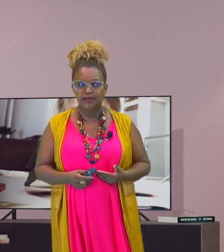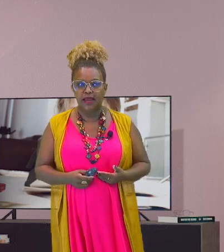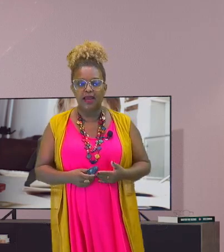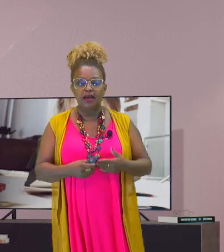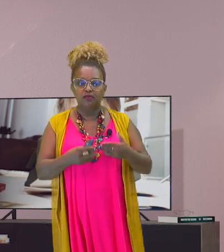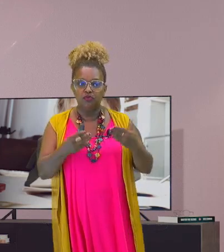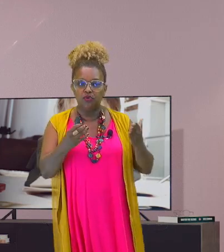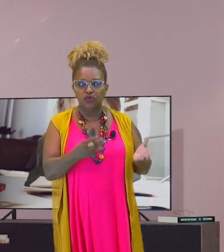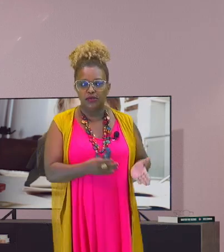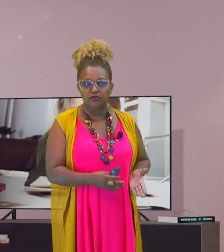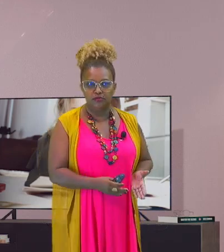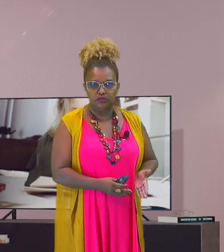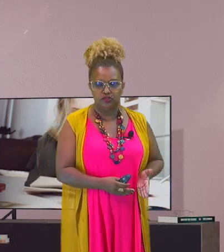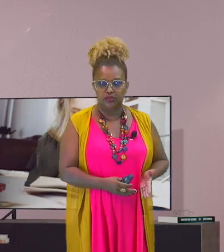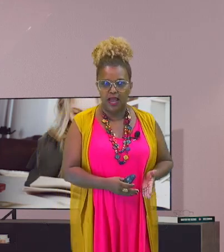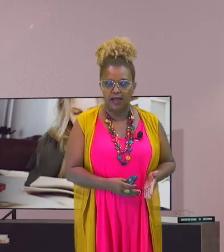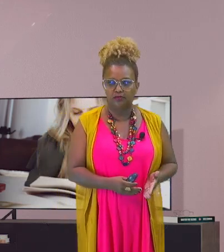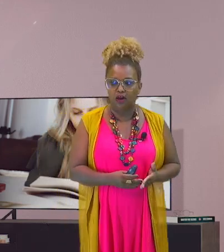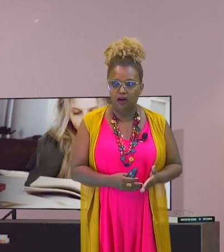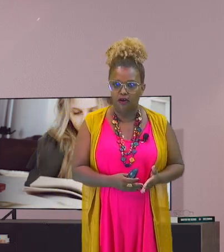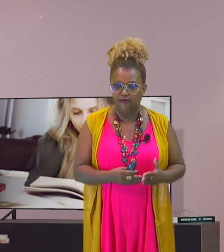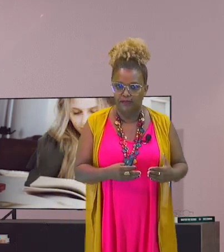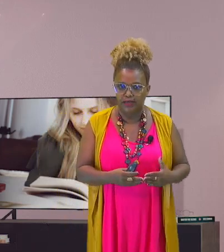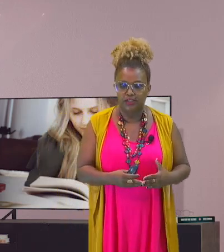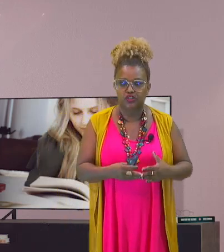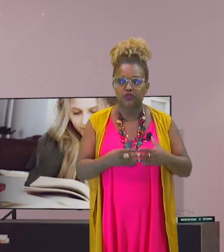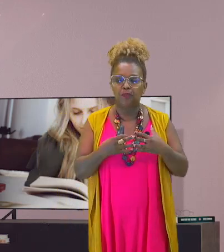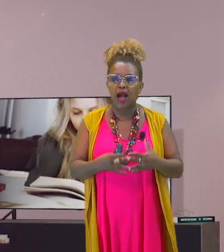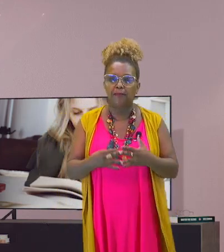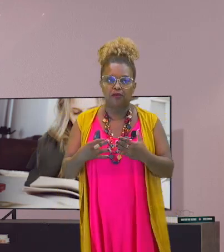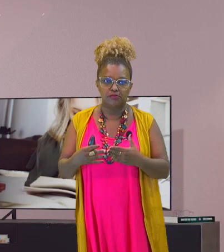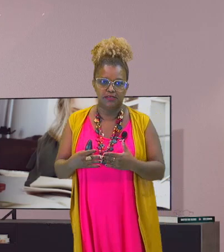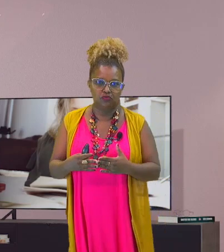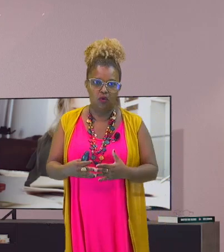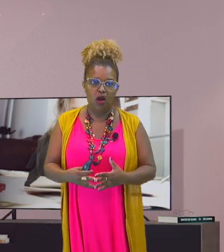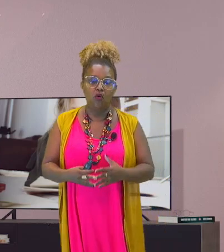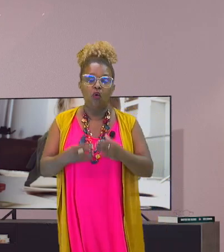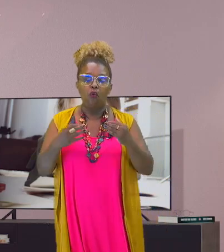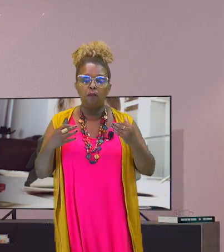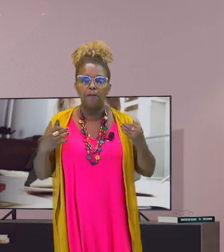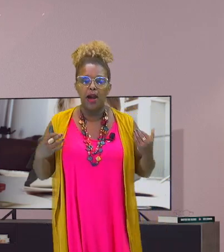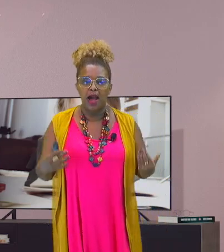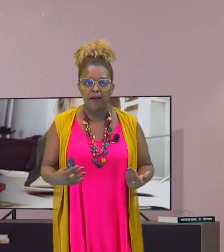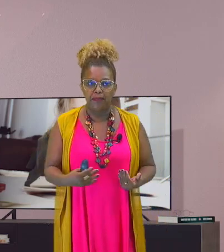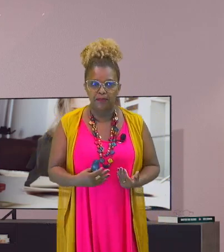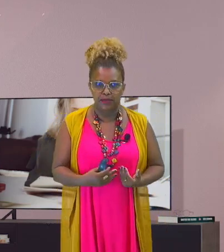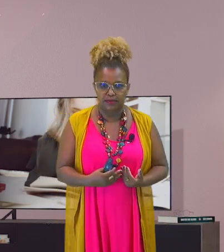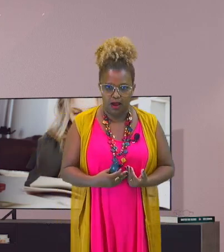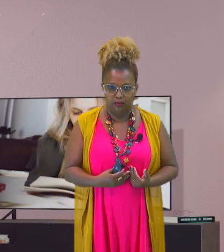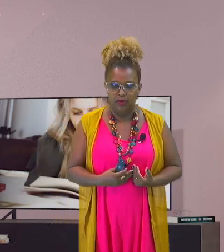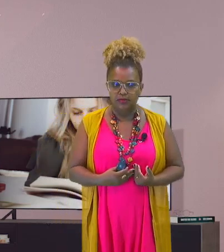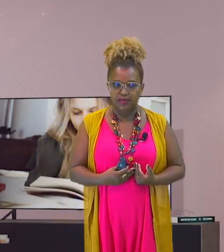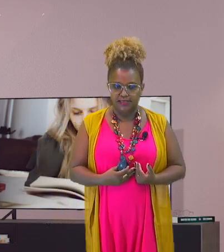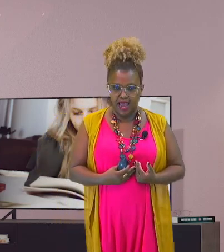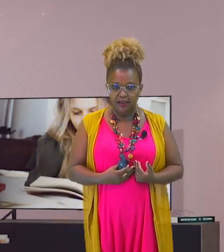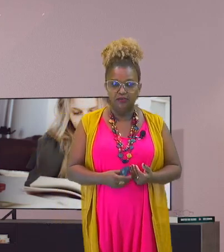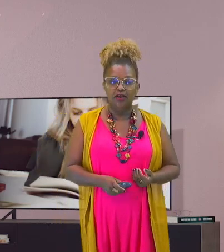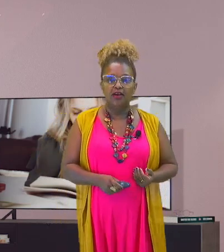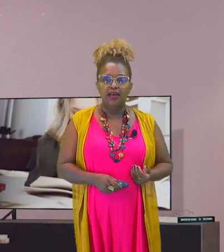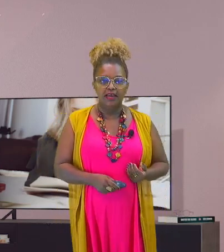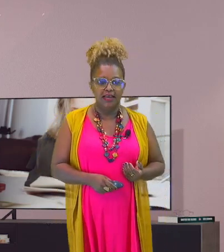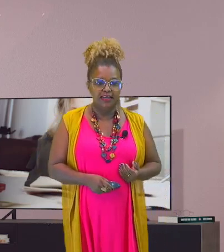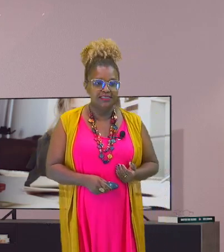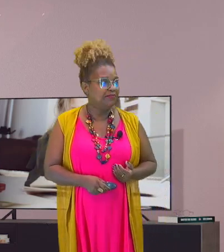né do conteúdo estudado novamente o mapa conceitual um mapa mental Tá